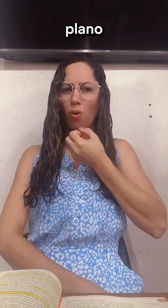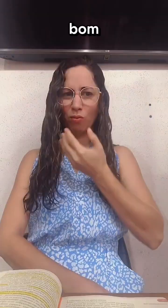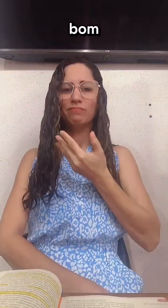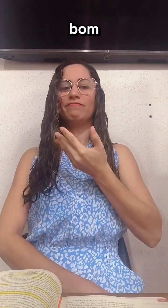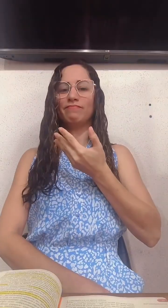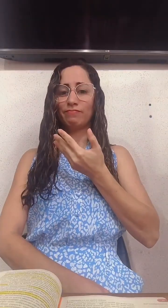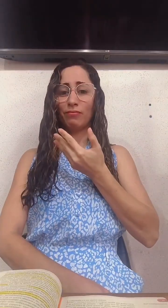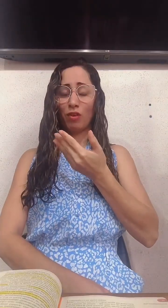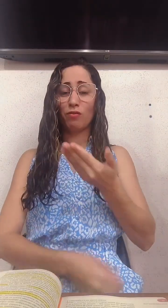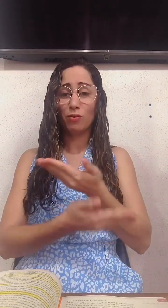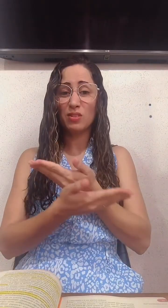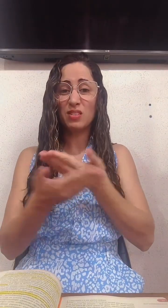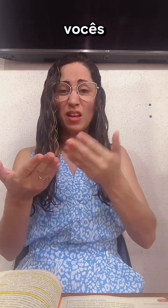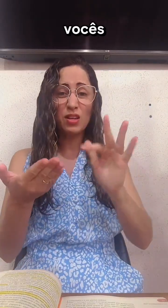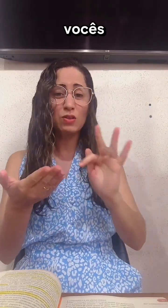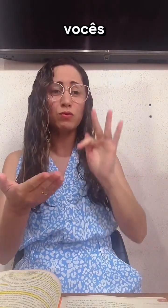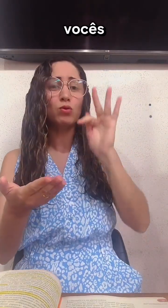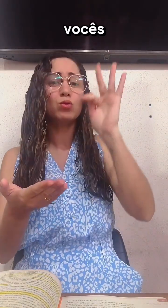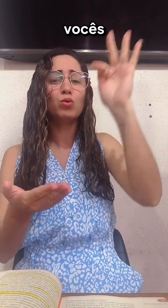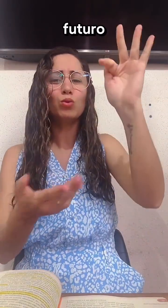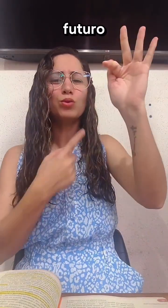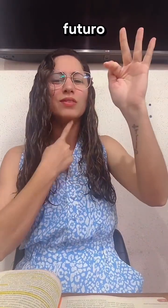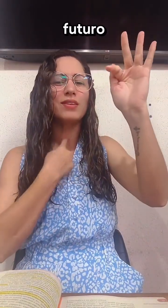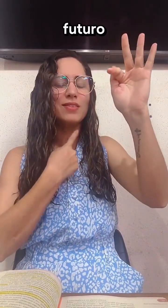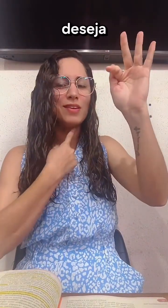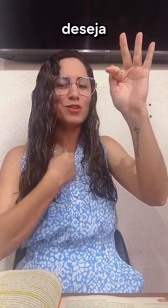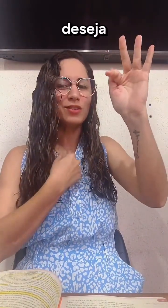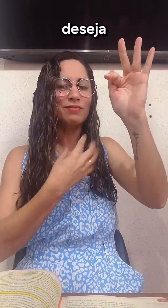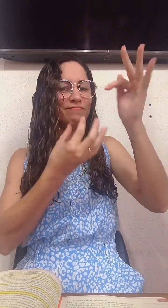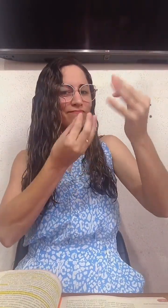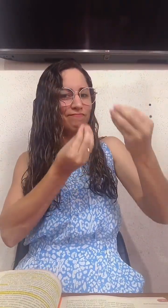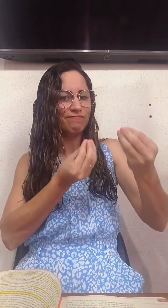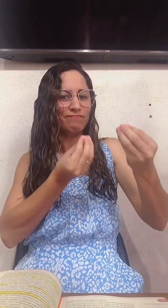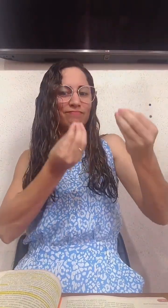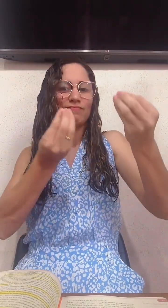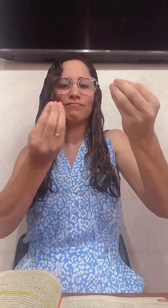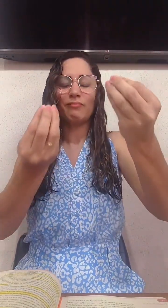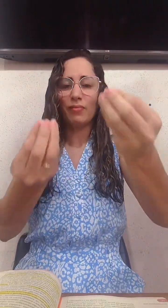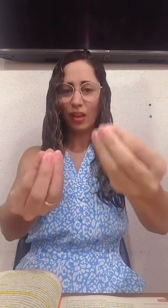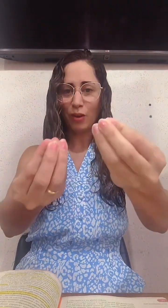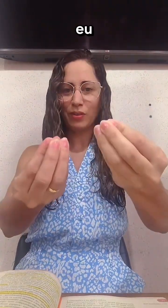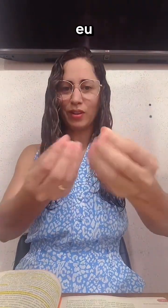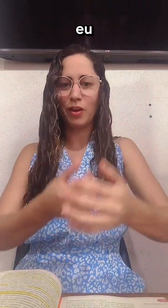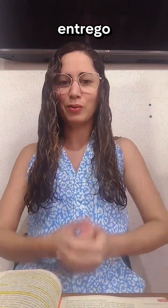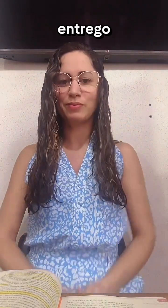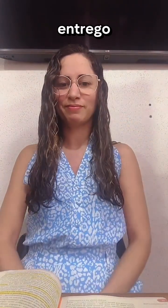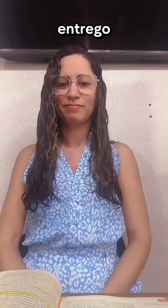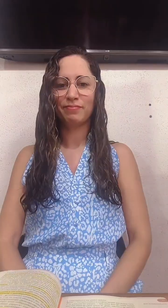bom. Vocês futuro deseja? Eu entrego.